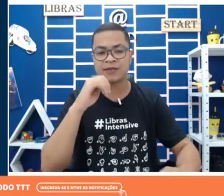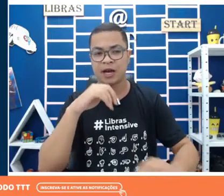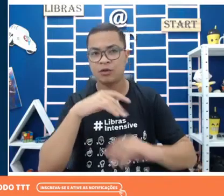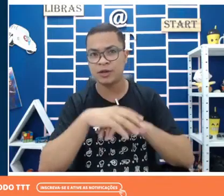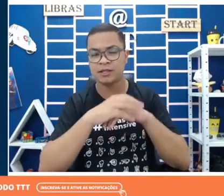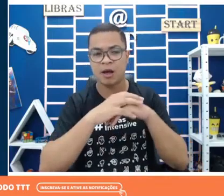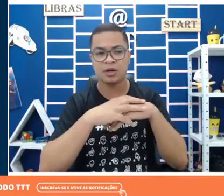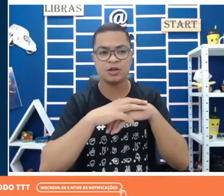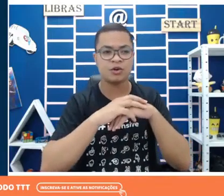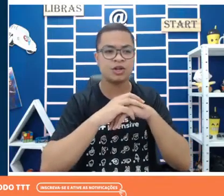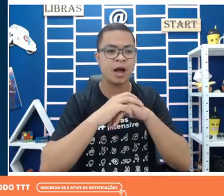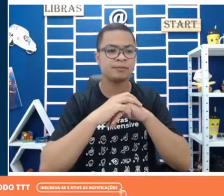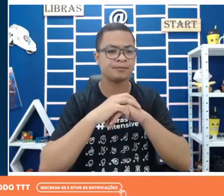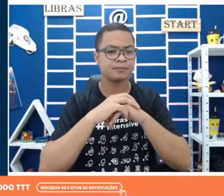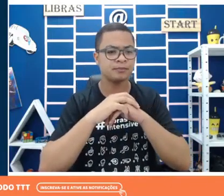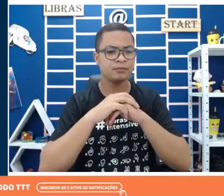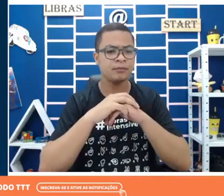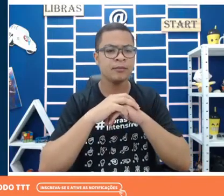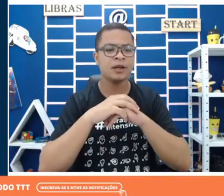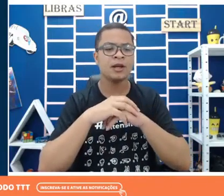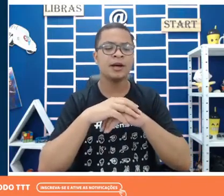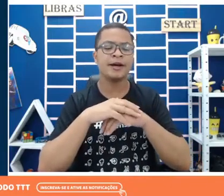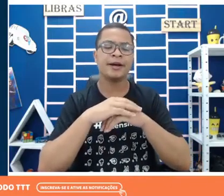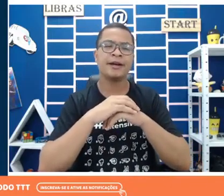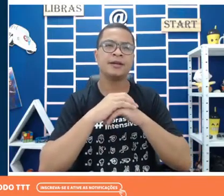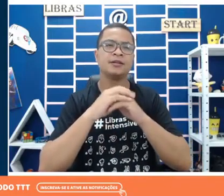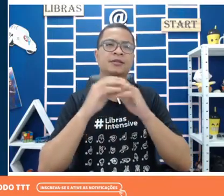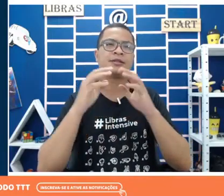os classificadores na aula de hoje, tá?